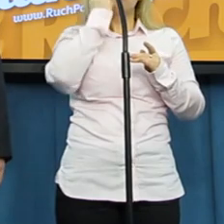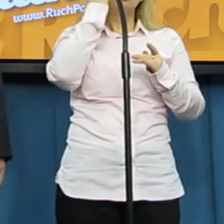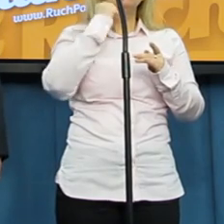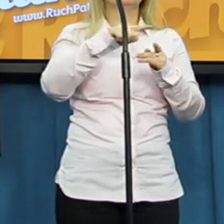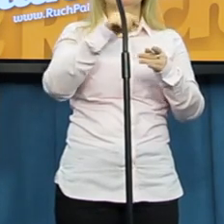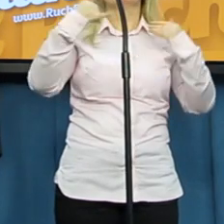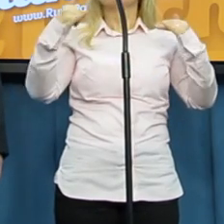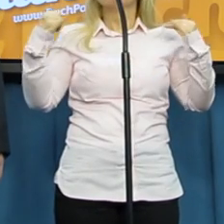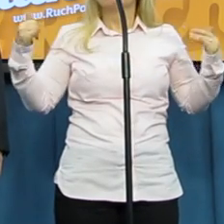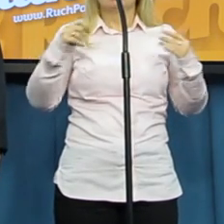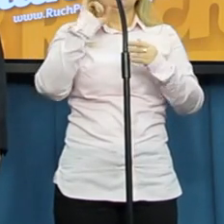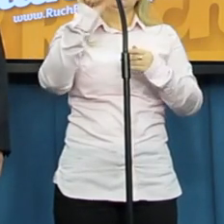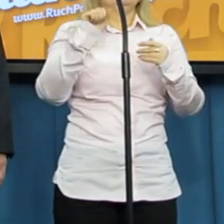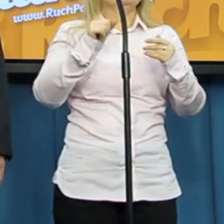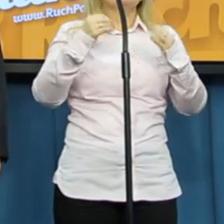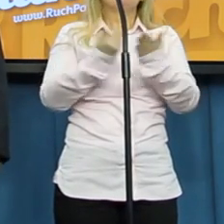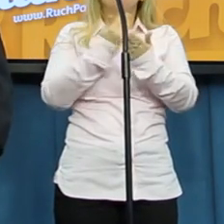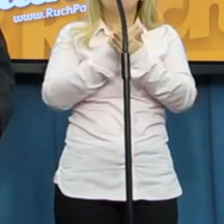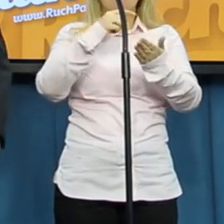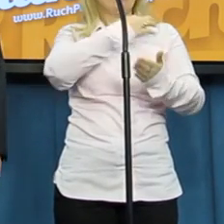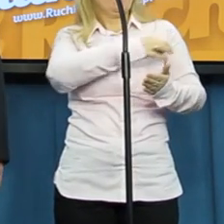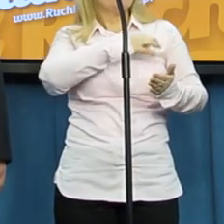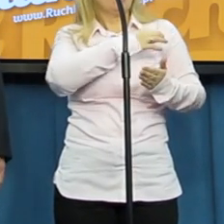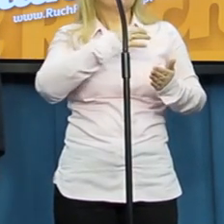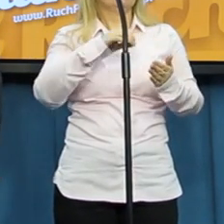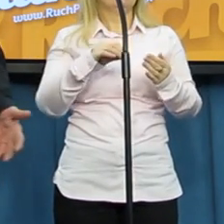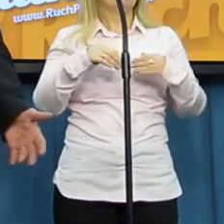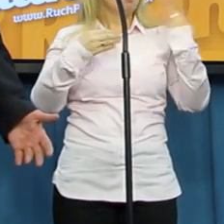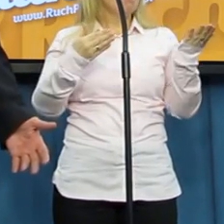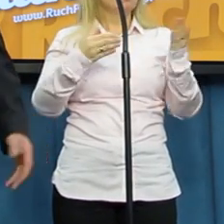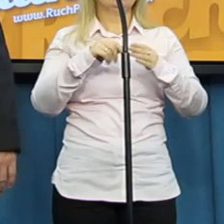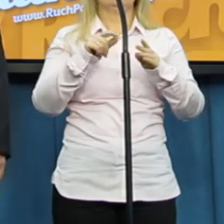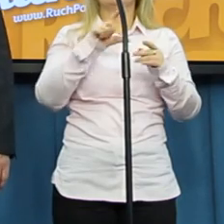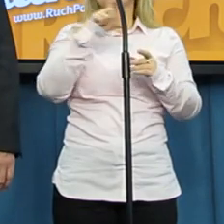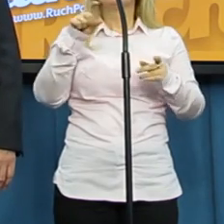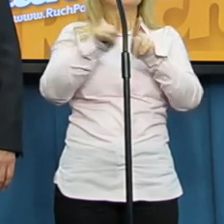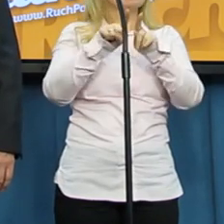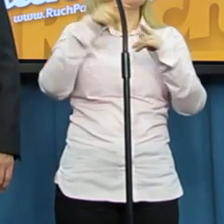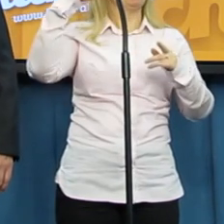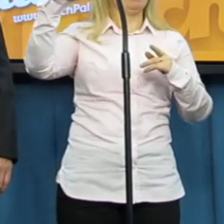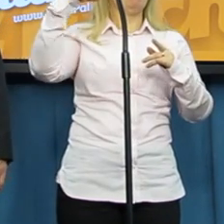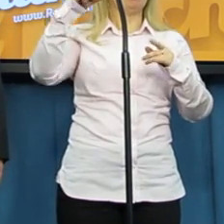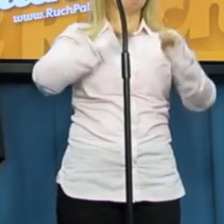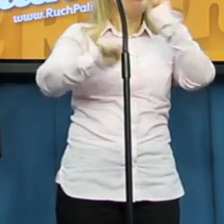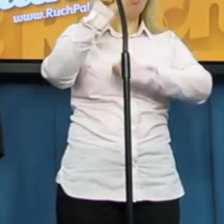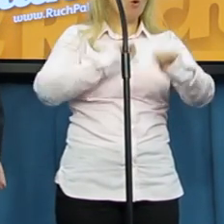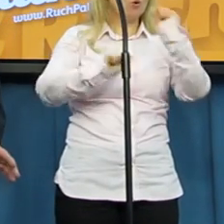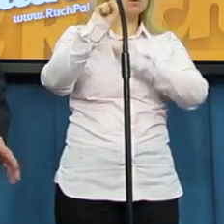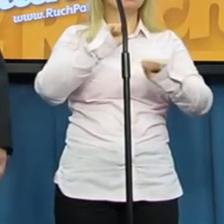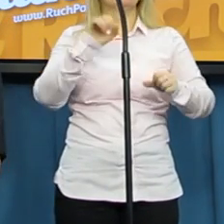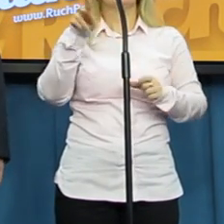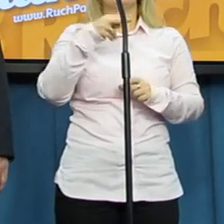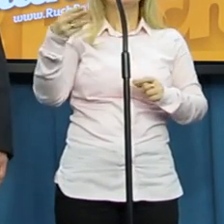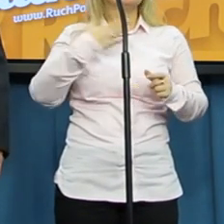znaczeniu, przez nowe partie lewicowe Nowej Europy, ale też są demokraci włoscy, którzy